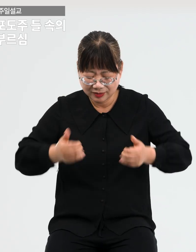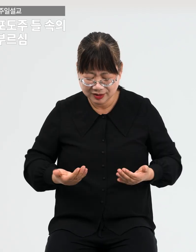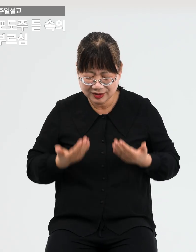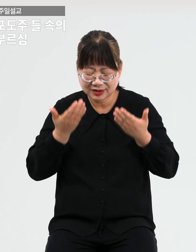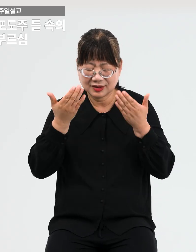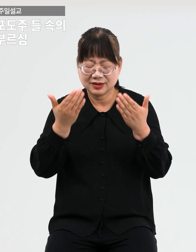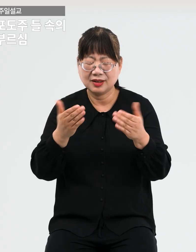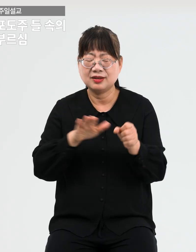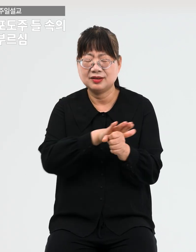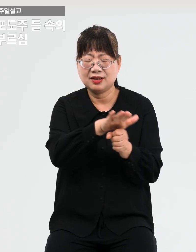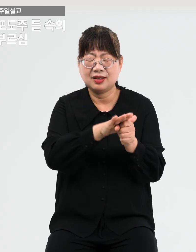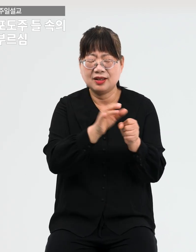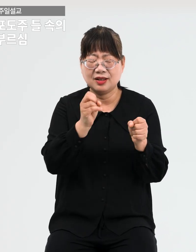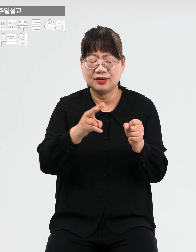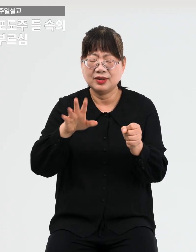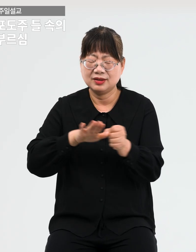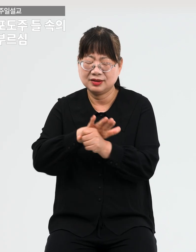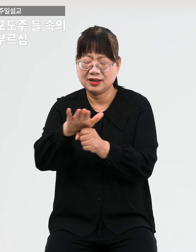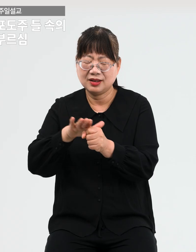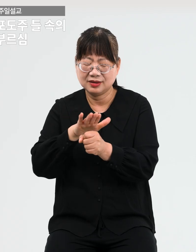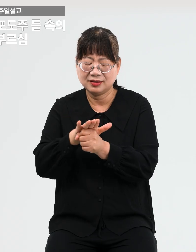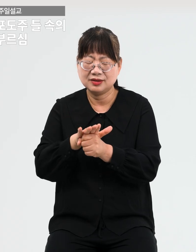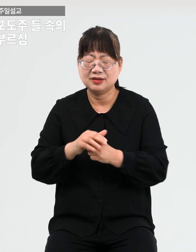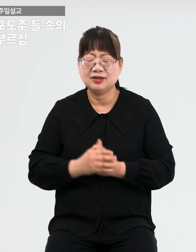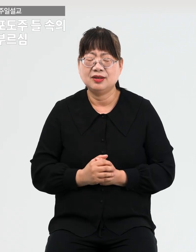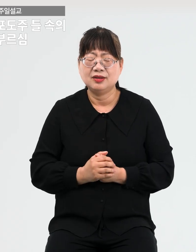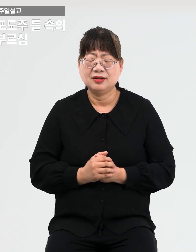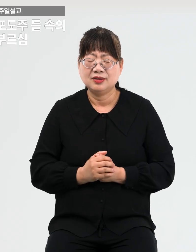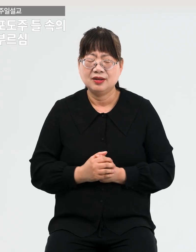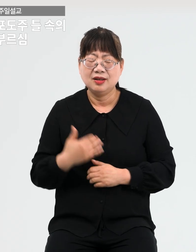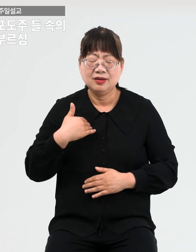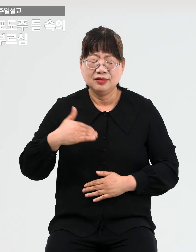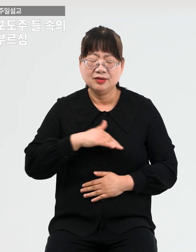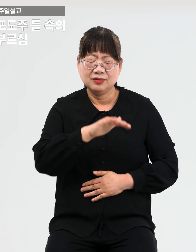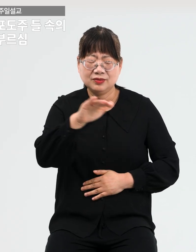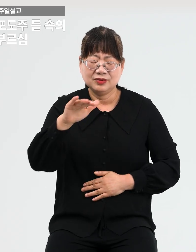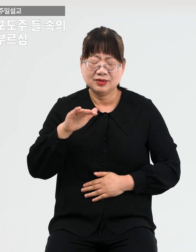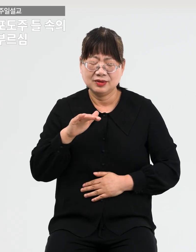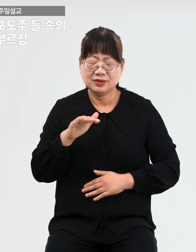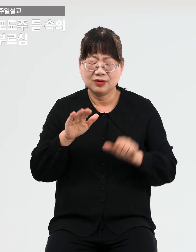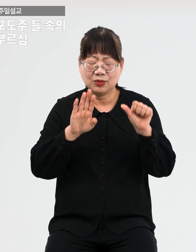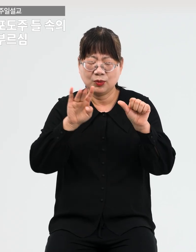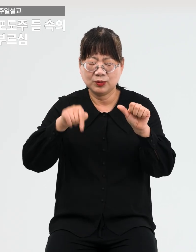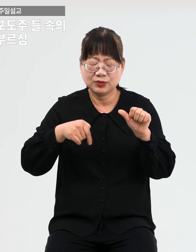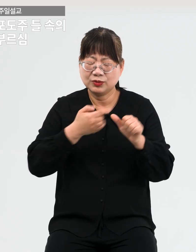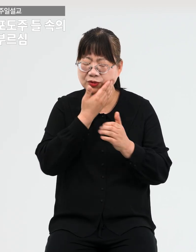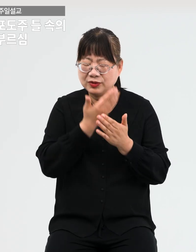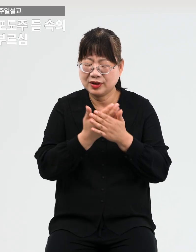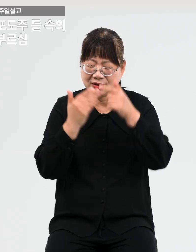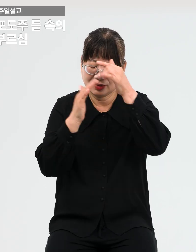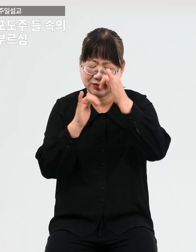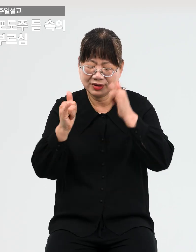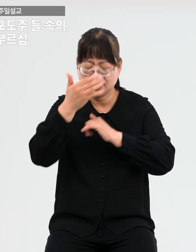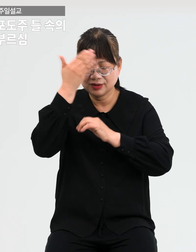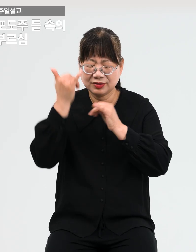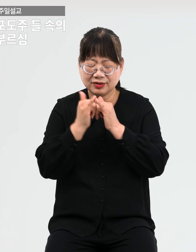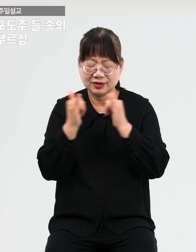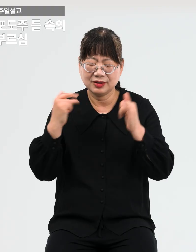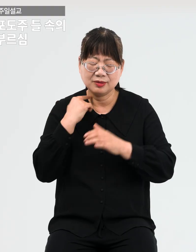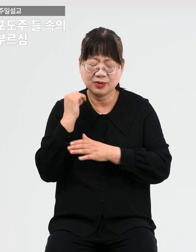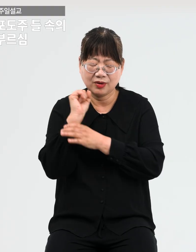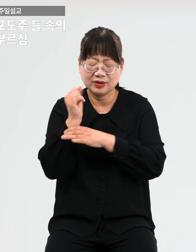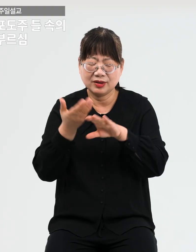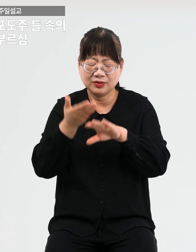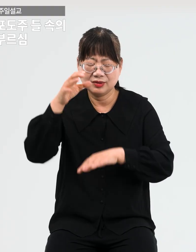드리는 사랑하고 사랑하는 우리 오부의 귀한 성도들 청년들 머리 위에